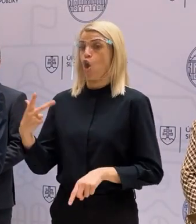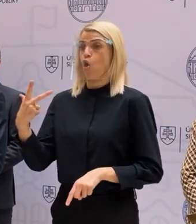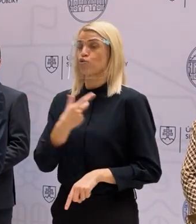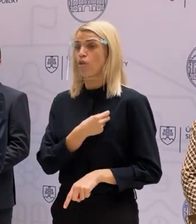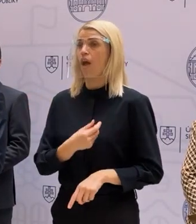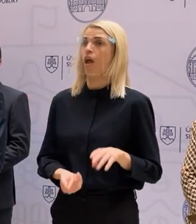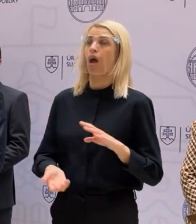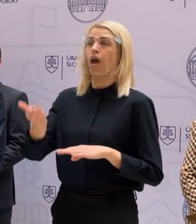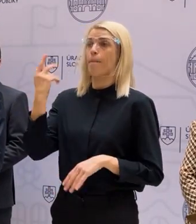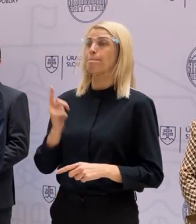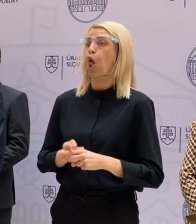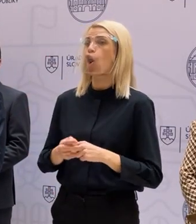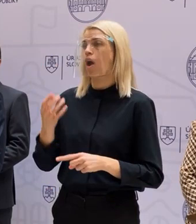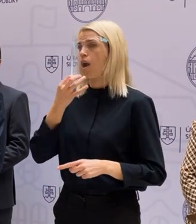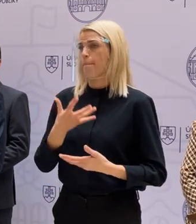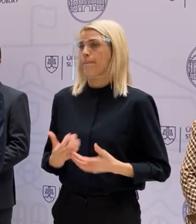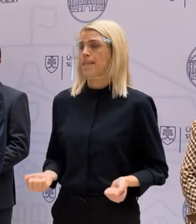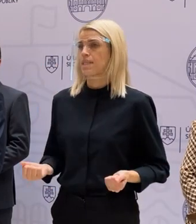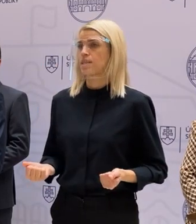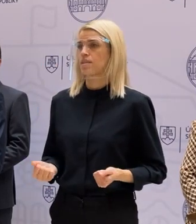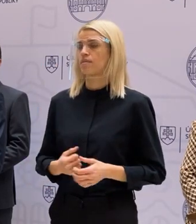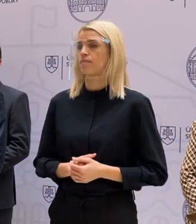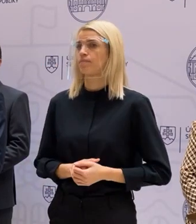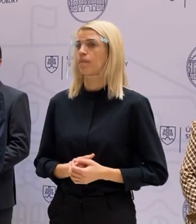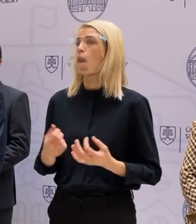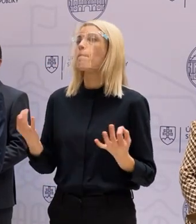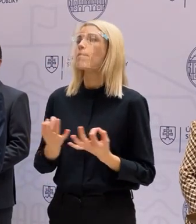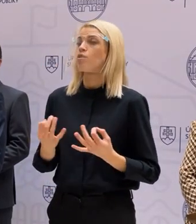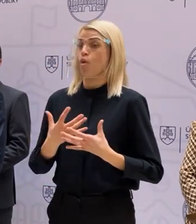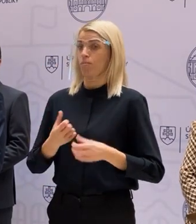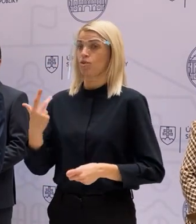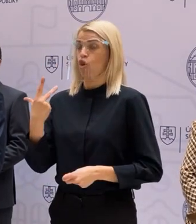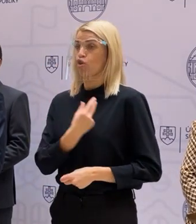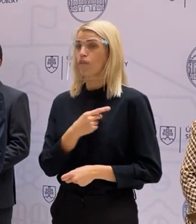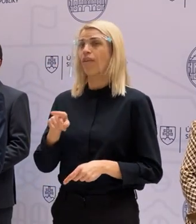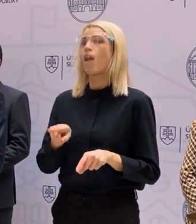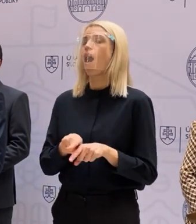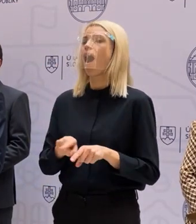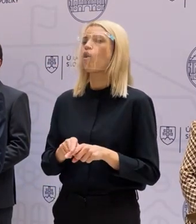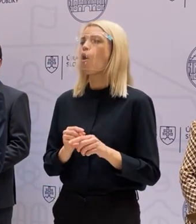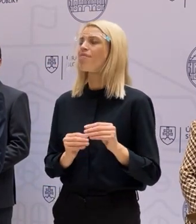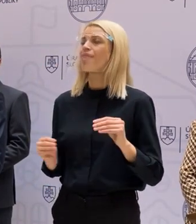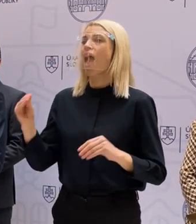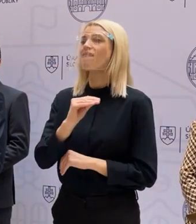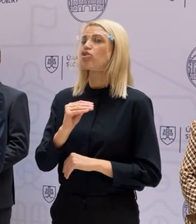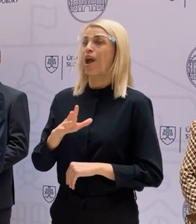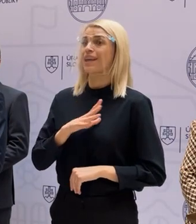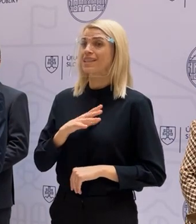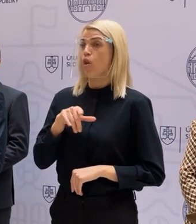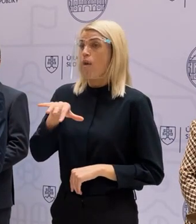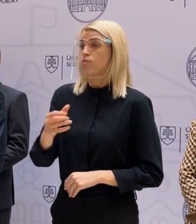pred pol rokom. Ak by ste mohli vysvetliť, prečo predstavujú práve tí ľudia bez očkovania to najväčšie riziko, aj keď majú čerstvý